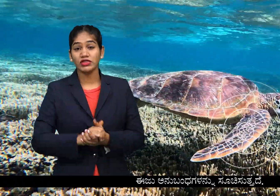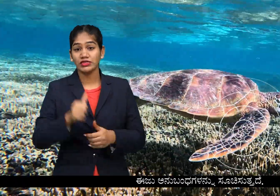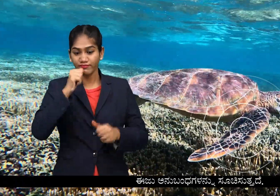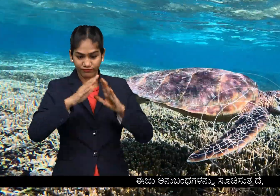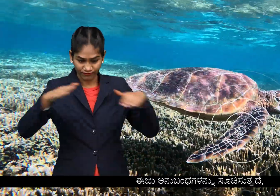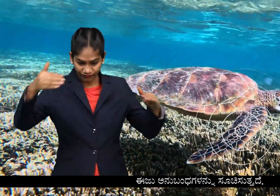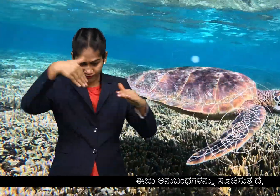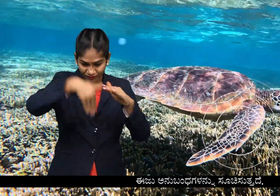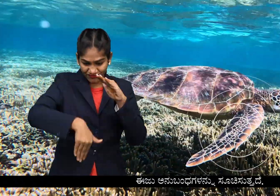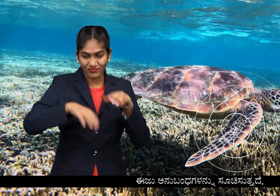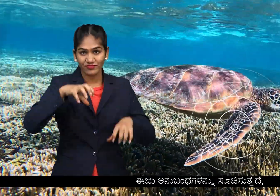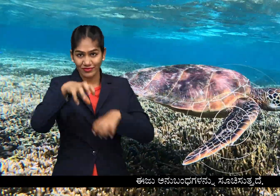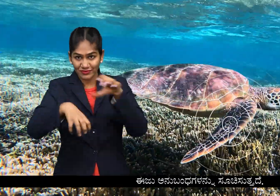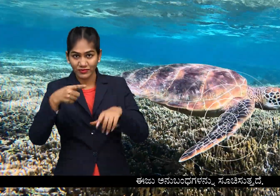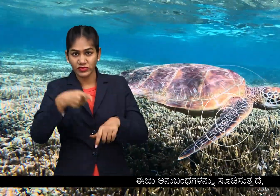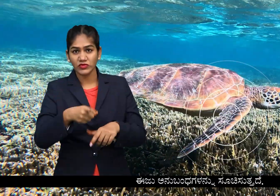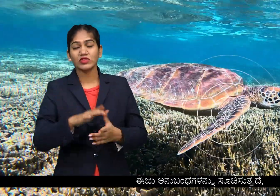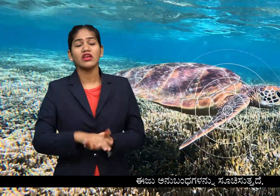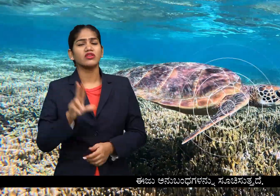ಸೂಚಿಸಲಾಗುತ್ತೆ.